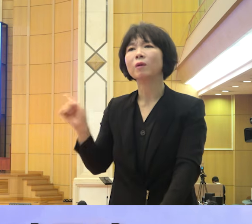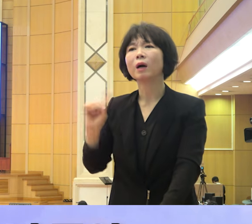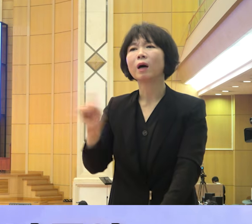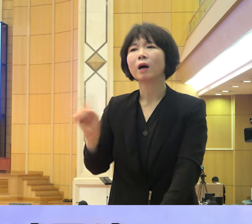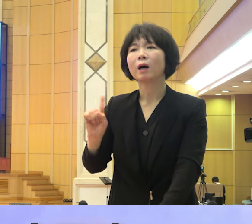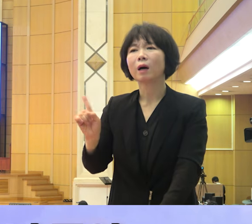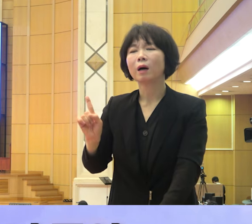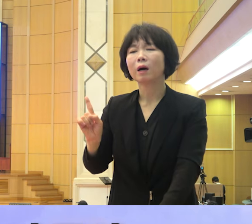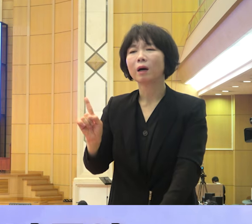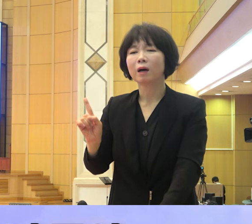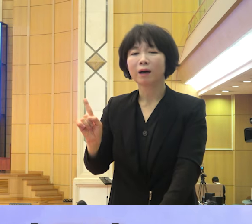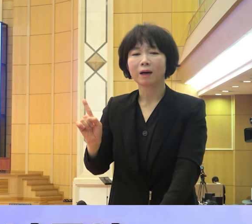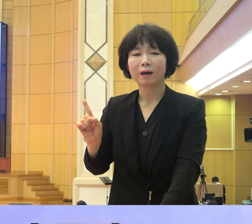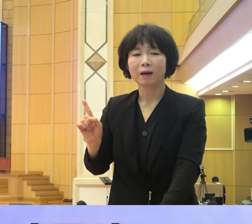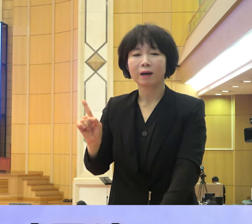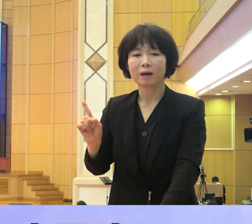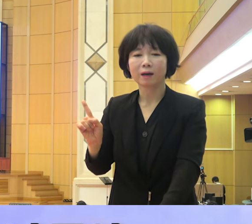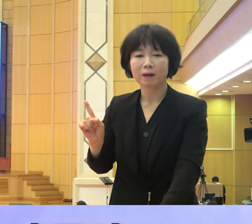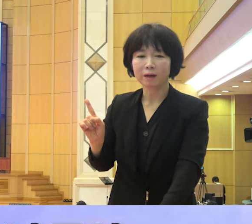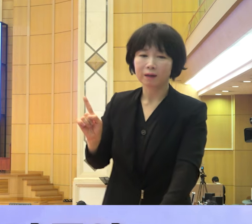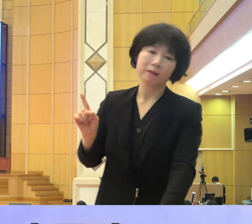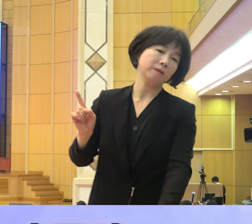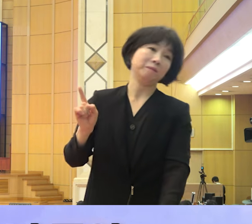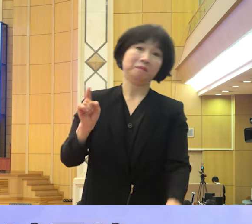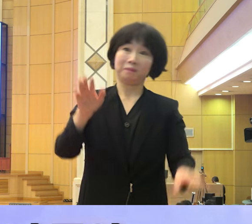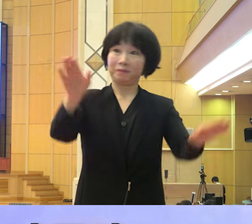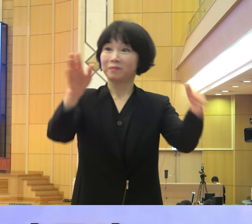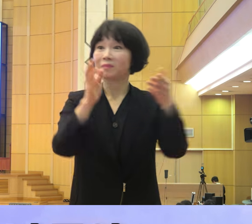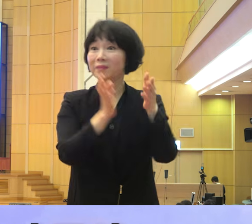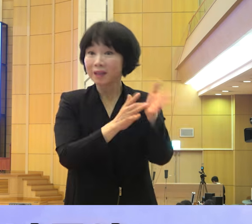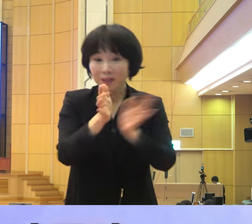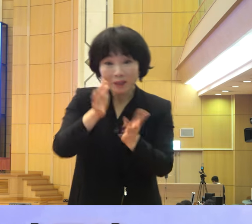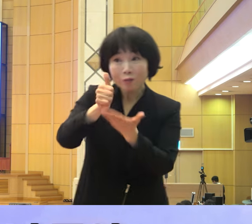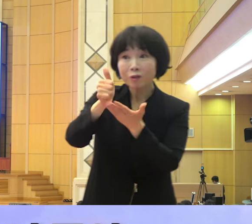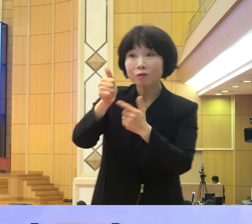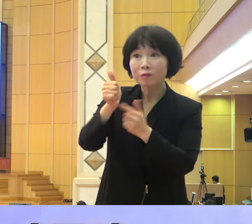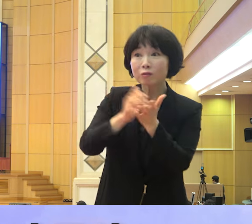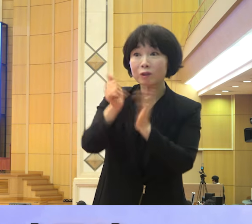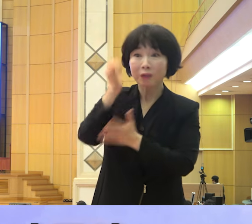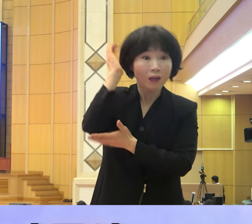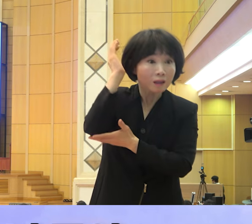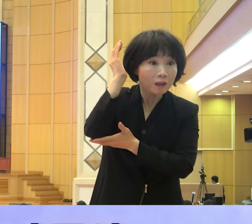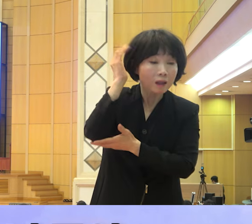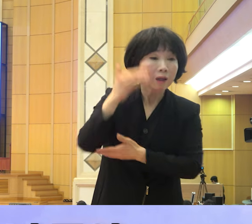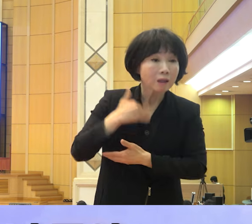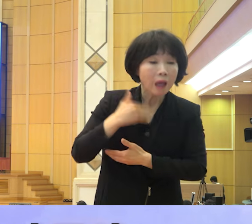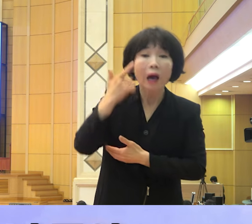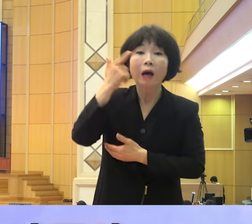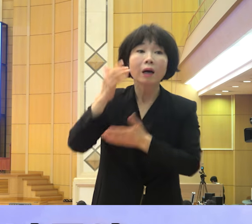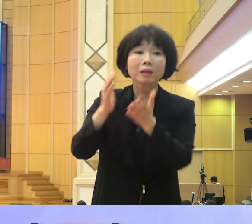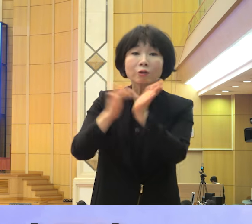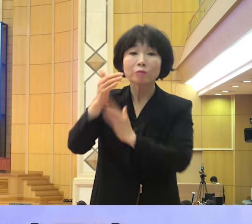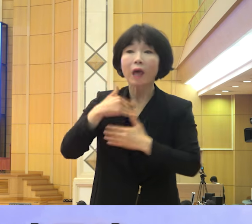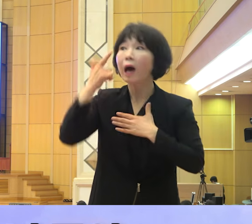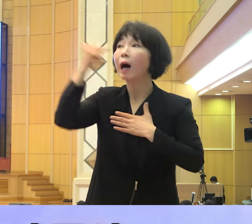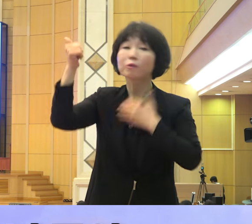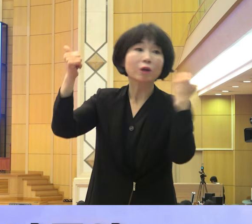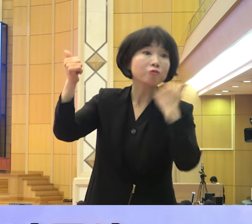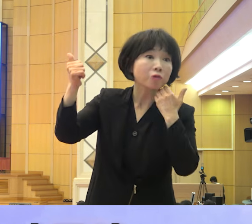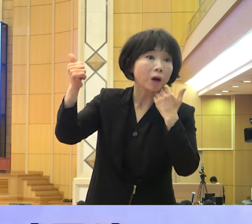늘 말하기를 나는 하나님의 아들이다, 하늘에 계신 아버지가 나의